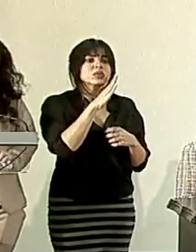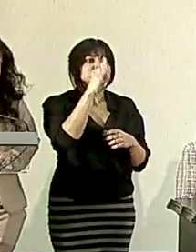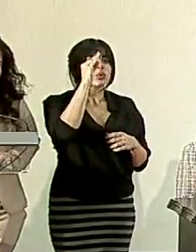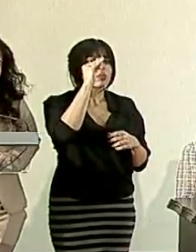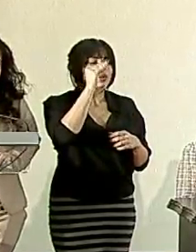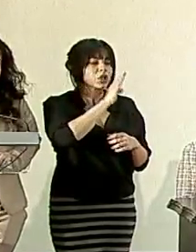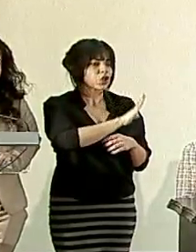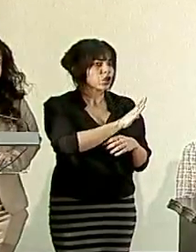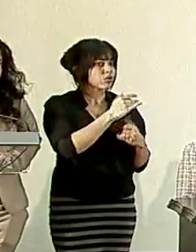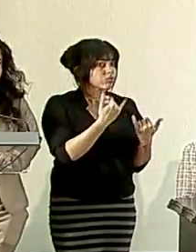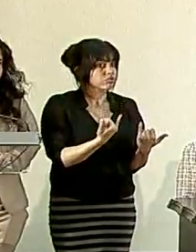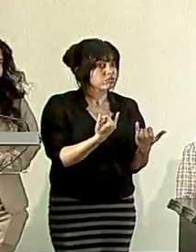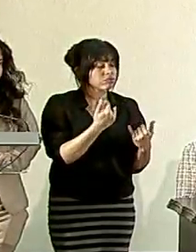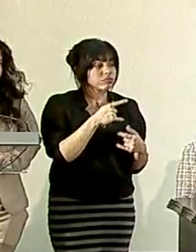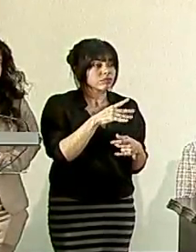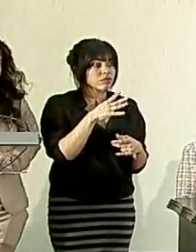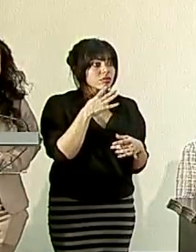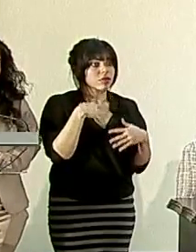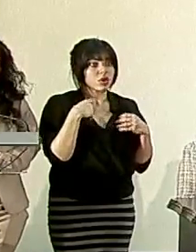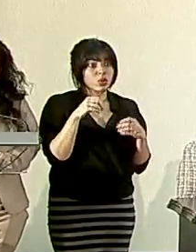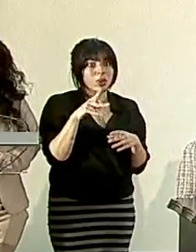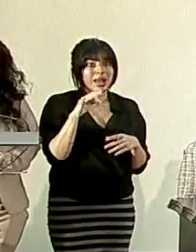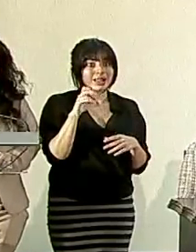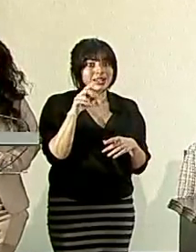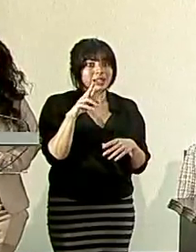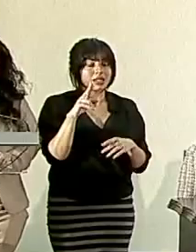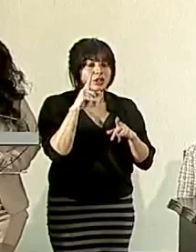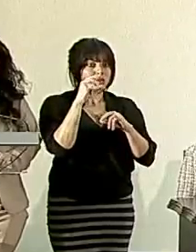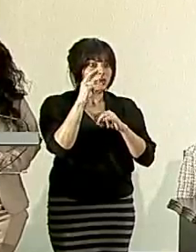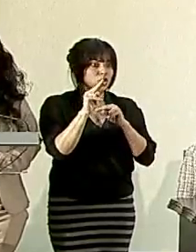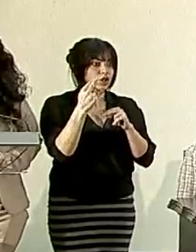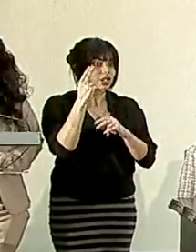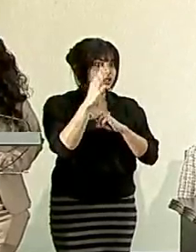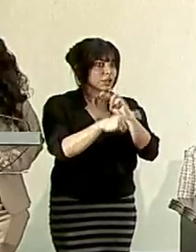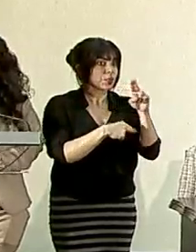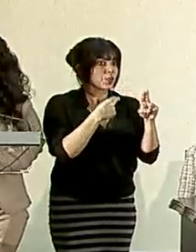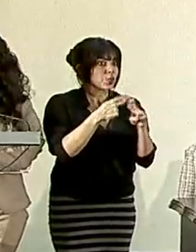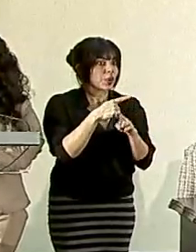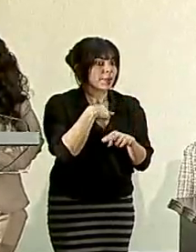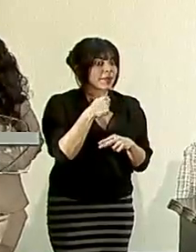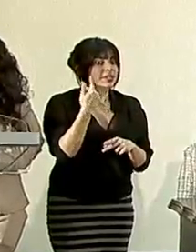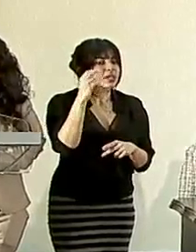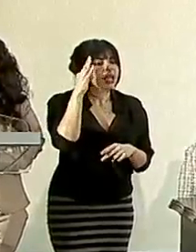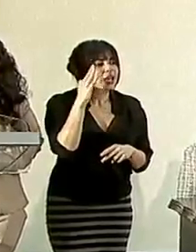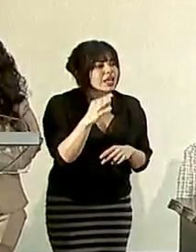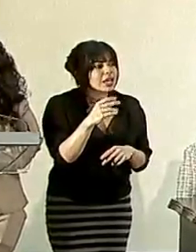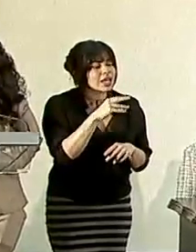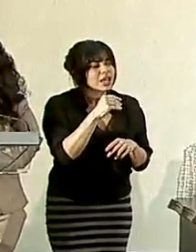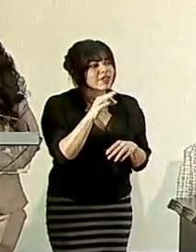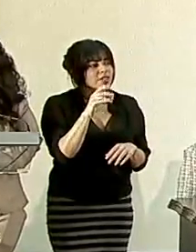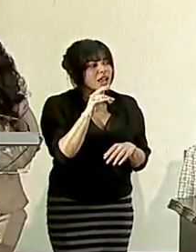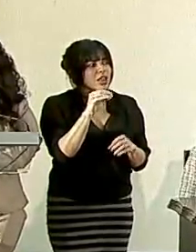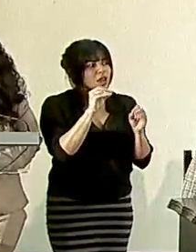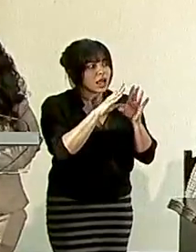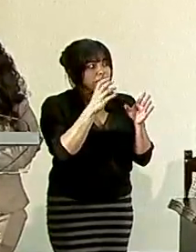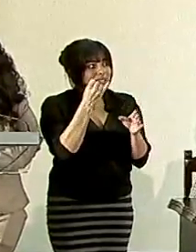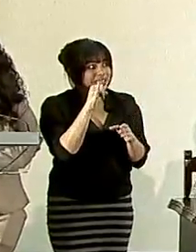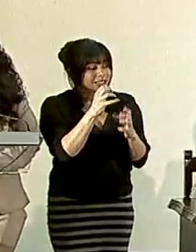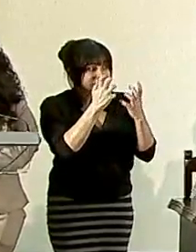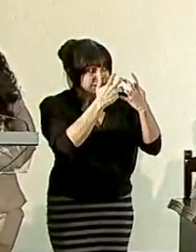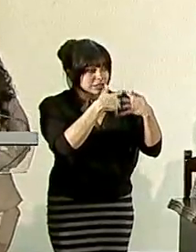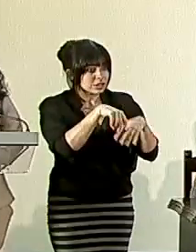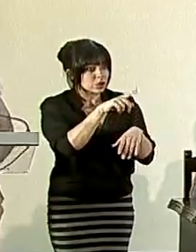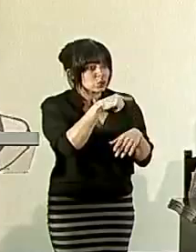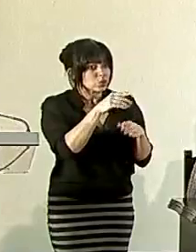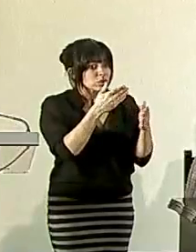de su persona. Hoy renuncia Blatter y es una noticia mundial. ¿Qué piensa, señor presidente? Y don Fernando, claramente, si ese articulado que